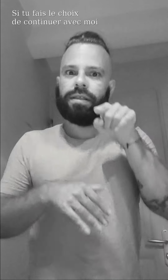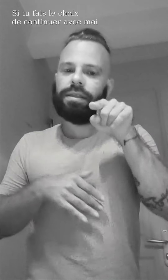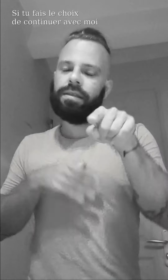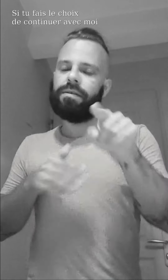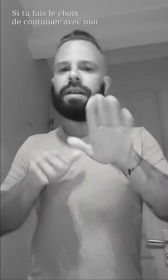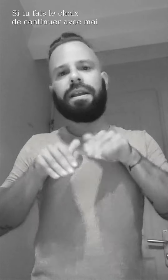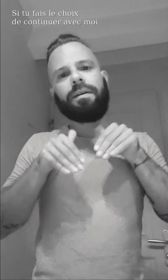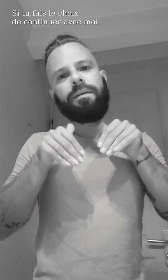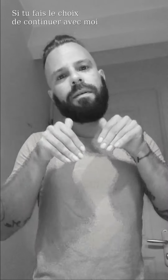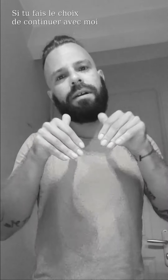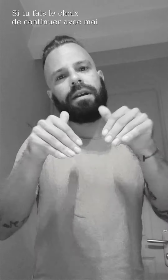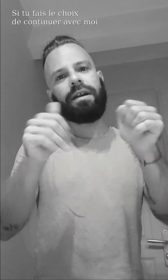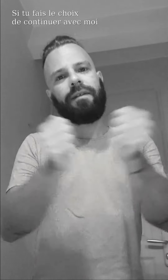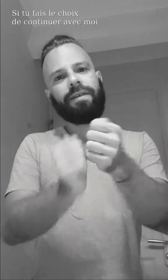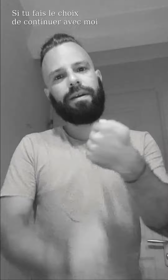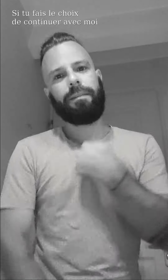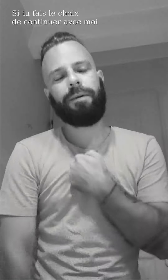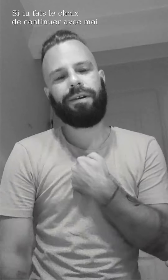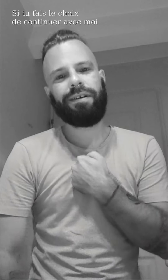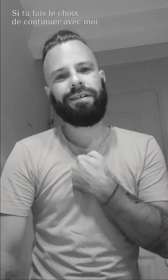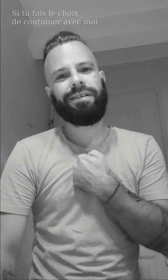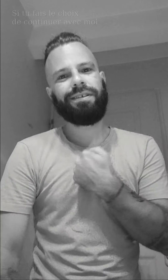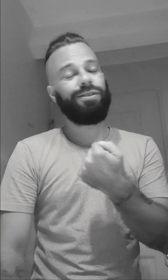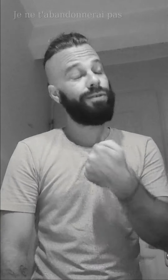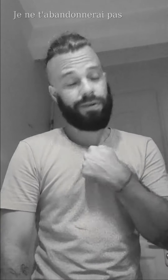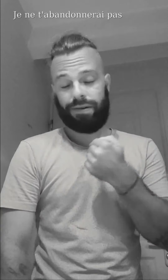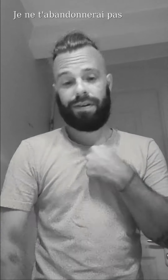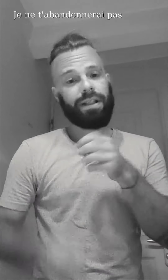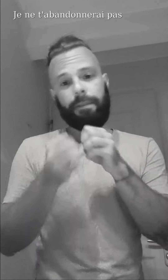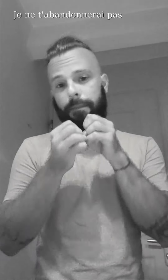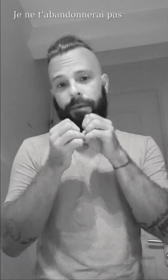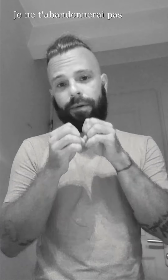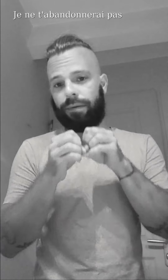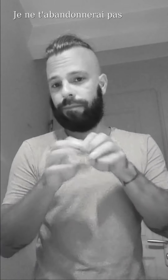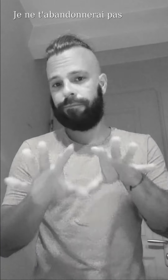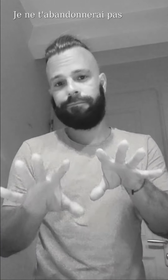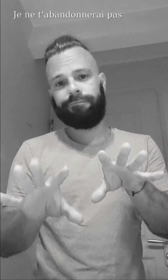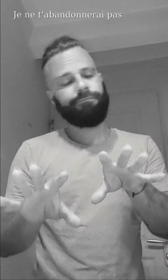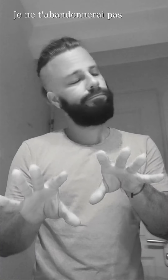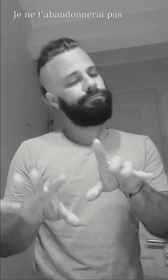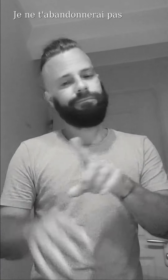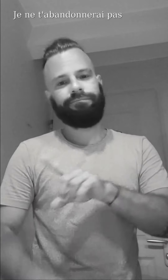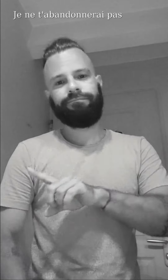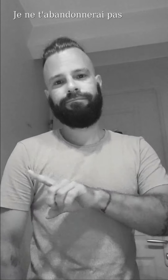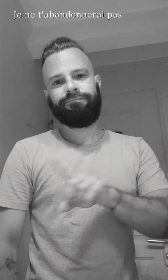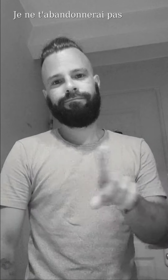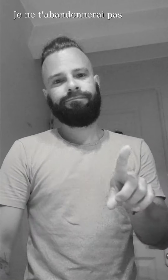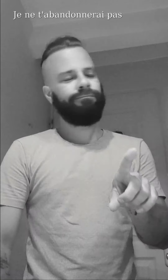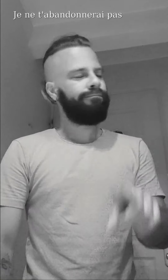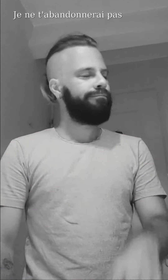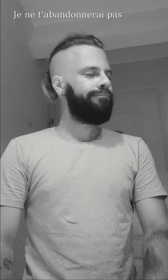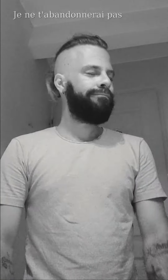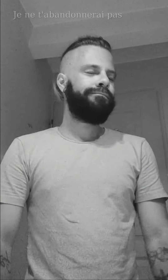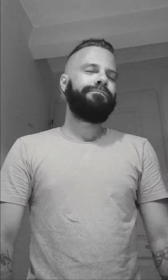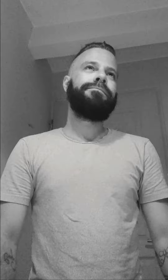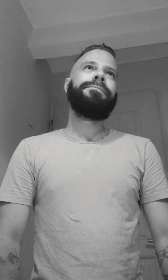de continuer avec moi, je ne t'abandonnerai pas.